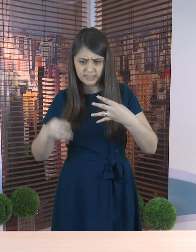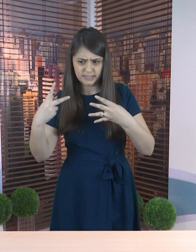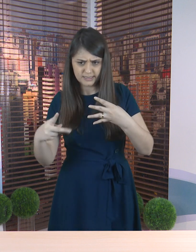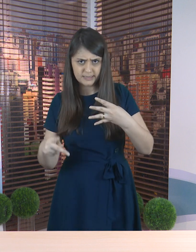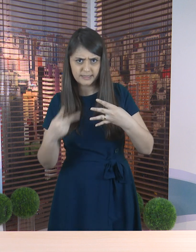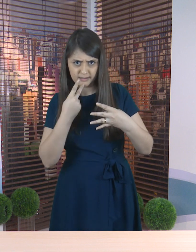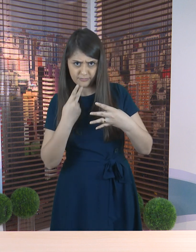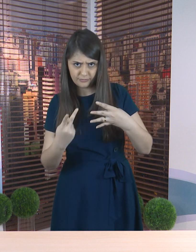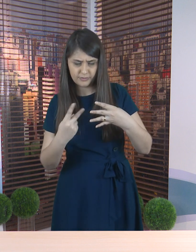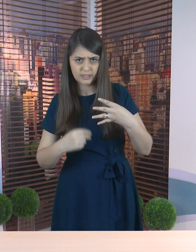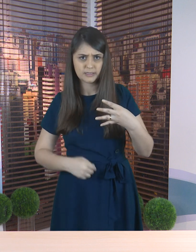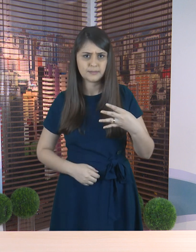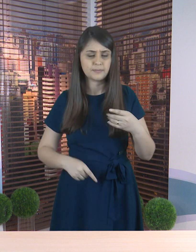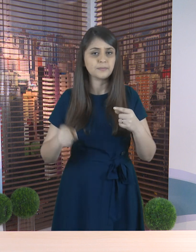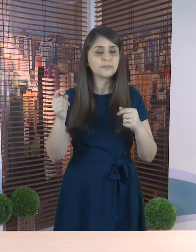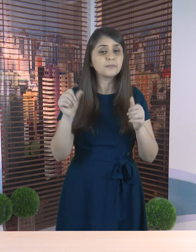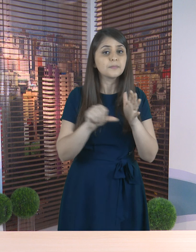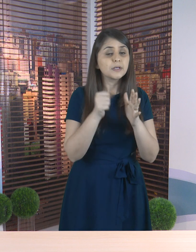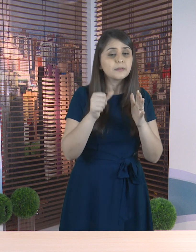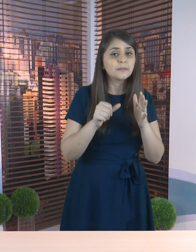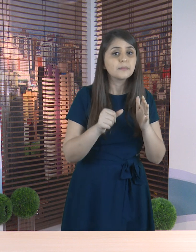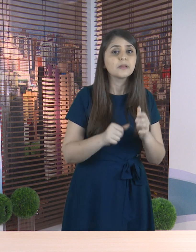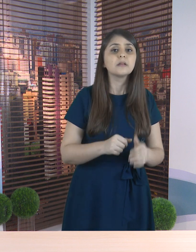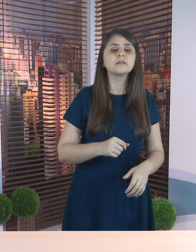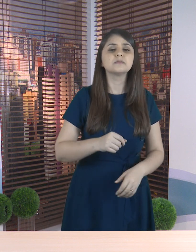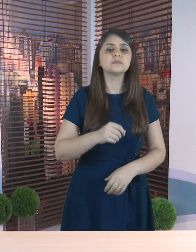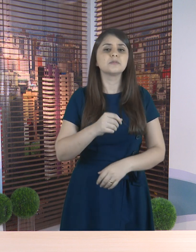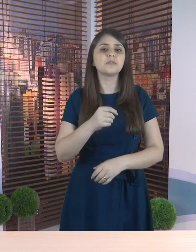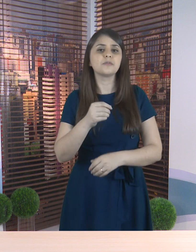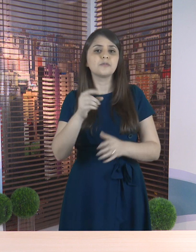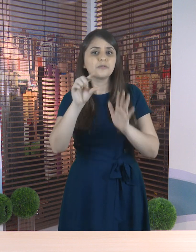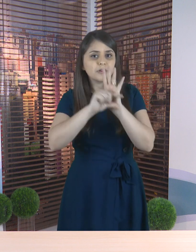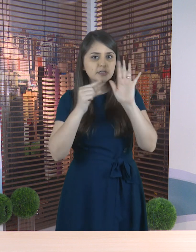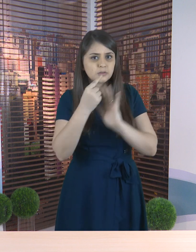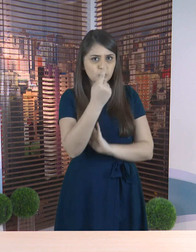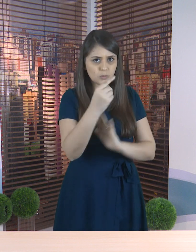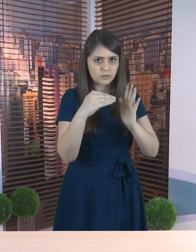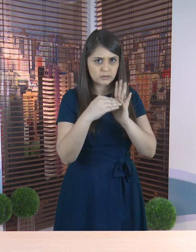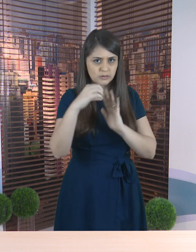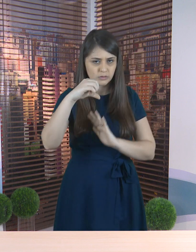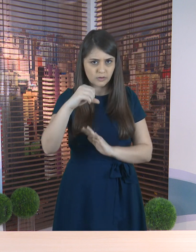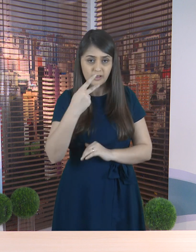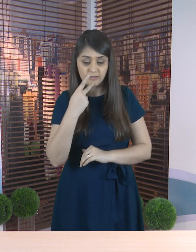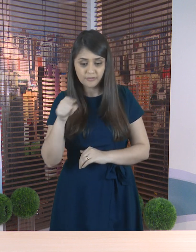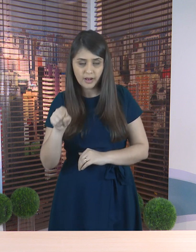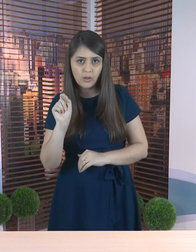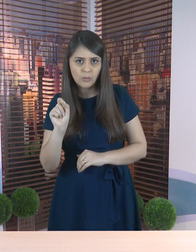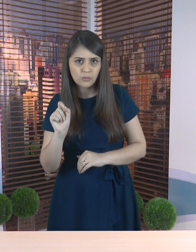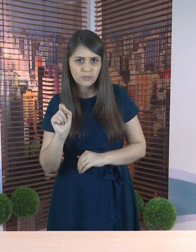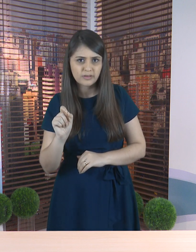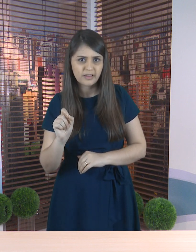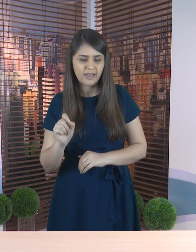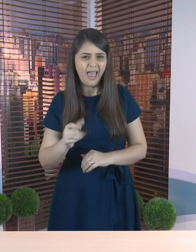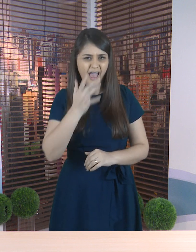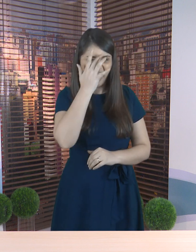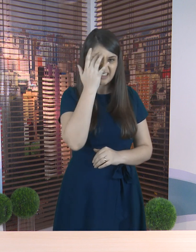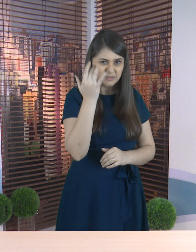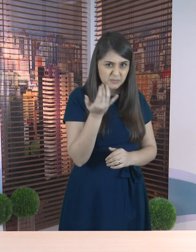que a sua alegria é breve e passageira. Depois, nos versículos 10 a 14, ele afirma